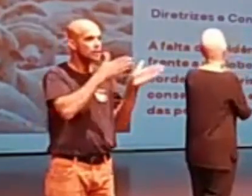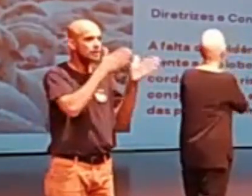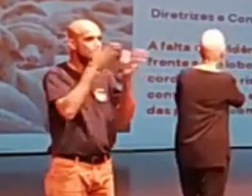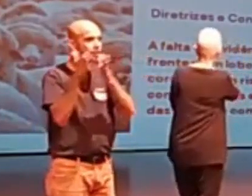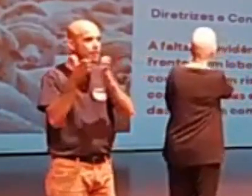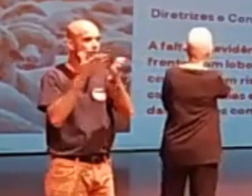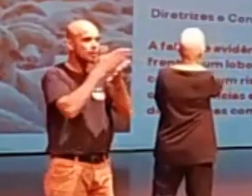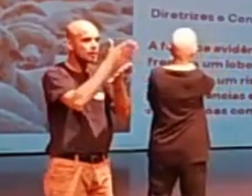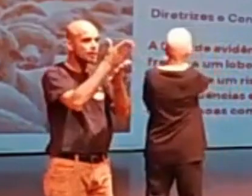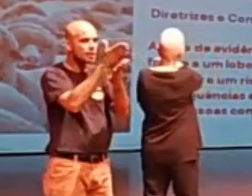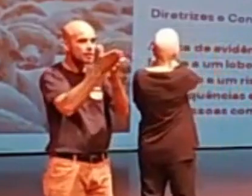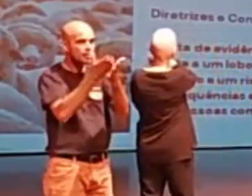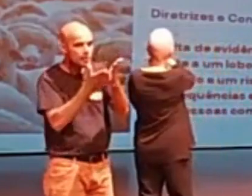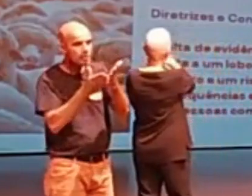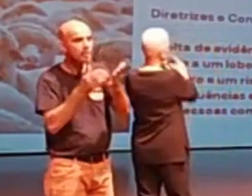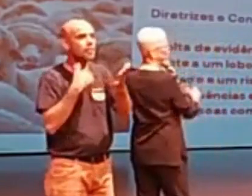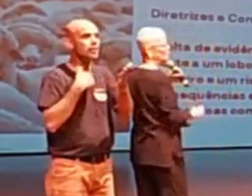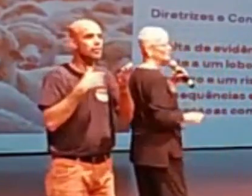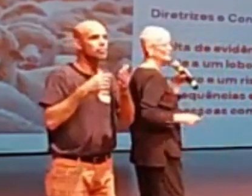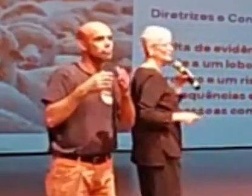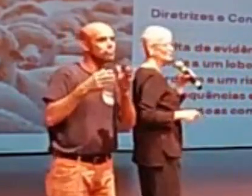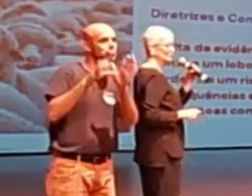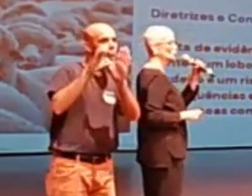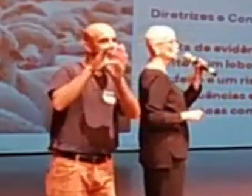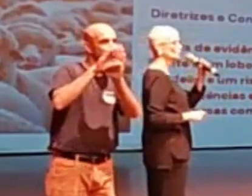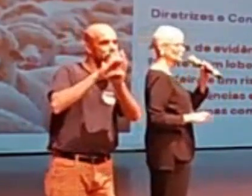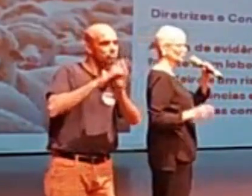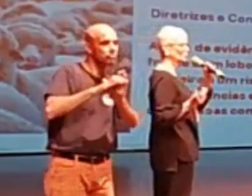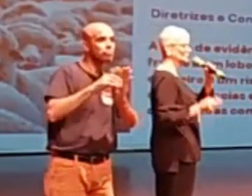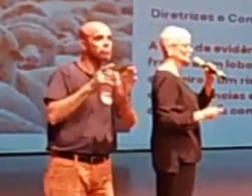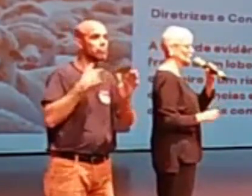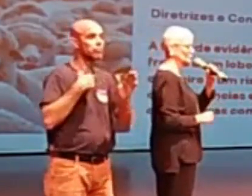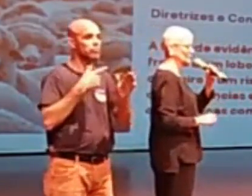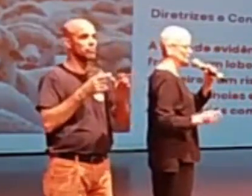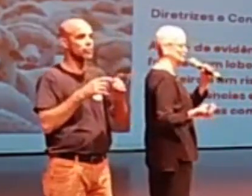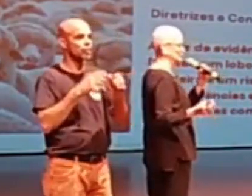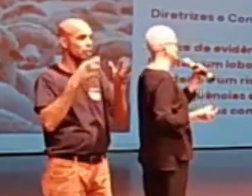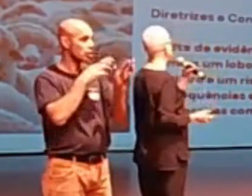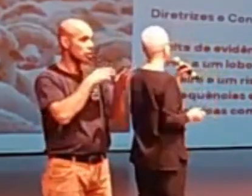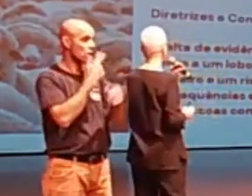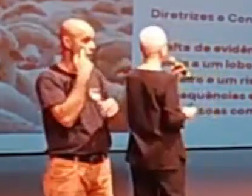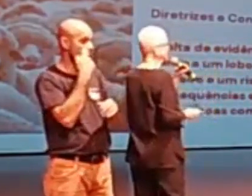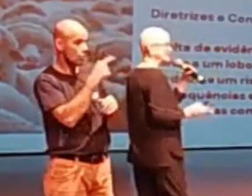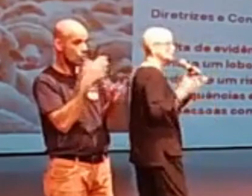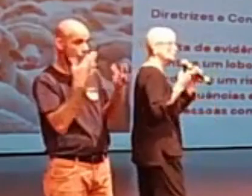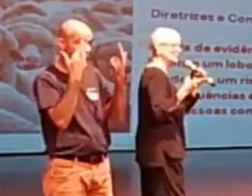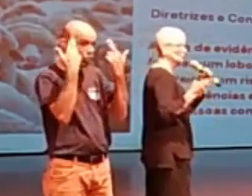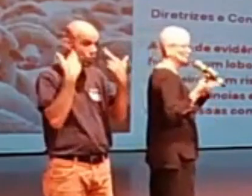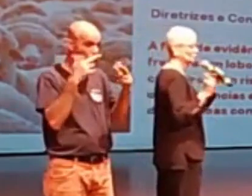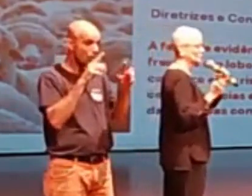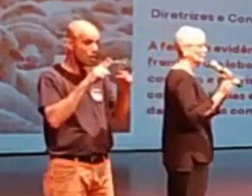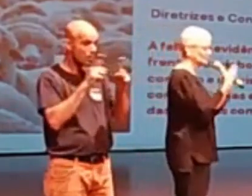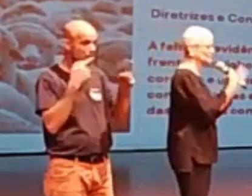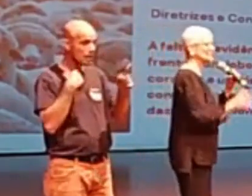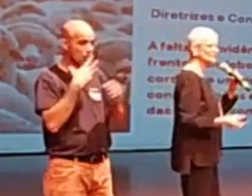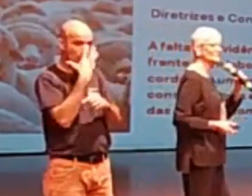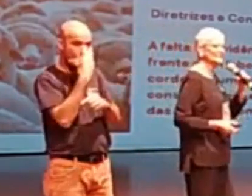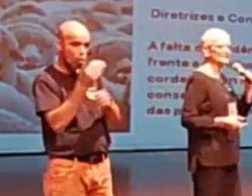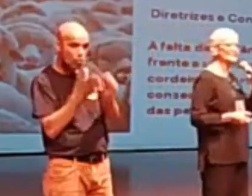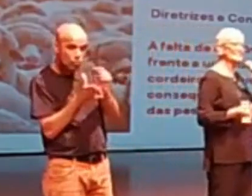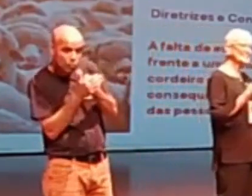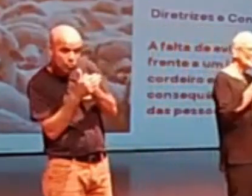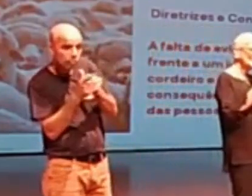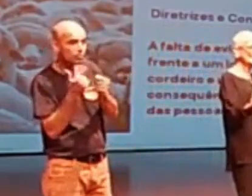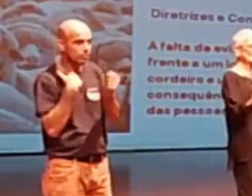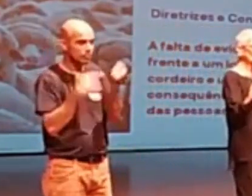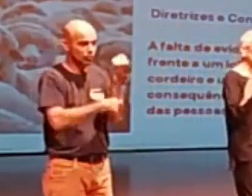consensos. E eu adoro essa imagem que tem um monte de poderio ali, mas tem um lobo escondido ali no meio, vocês estão vendo? E eu penso que a escoliose muitas vezes